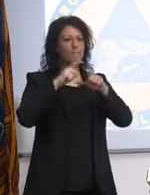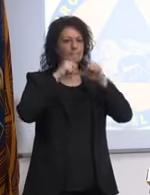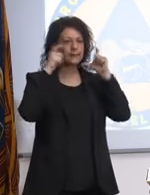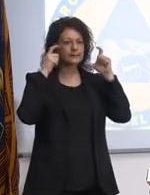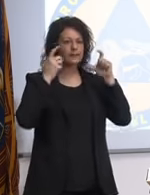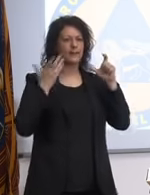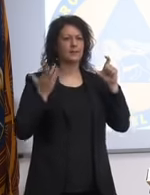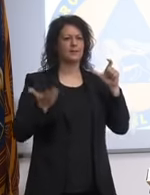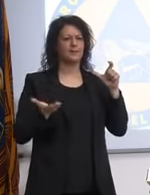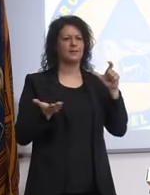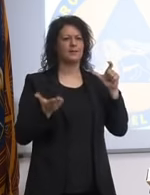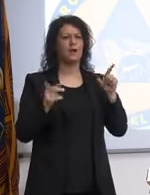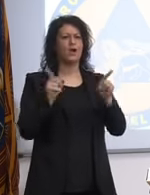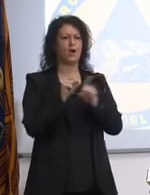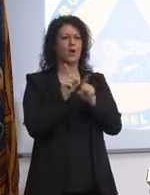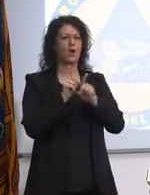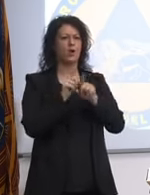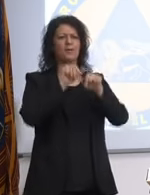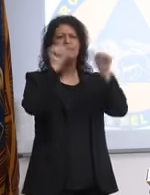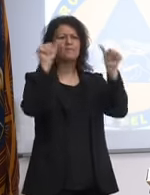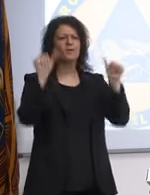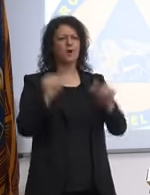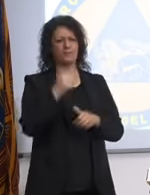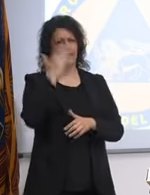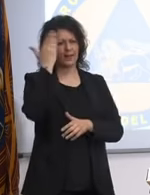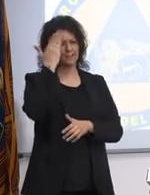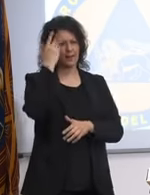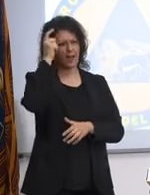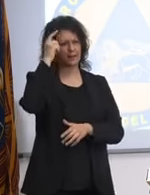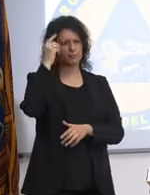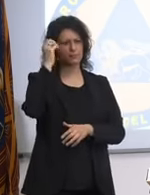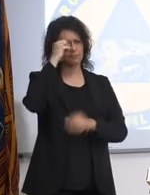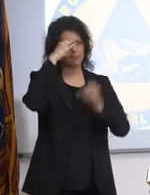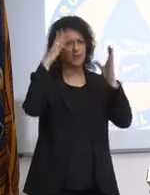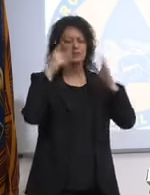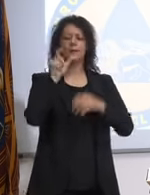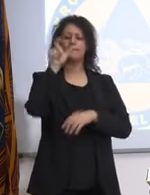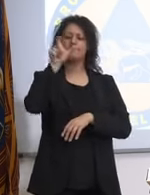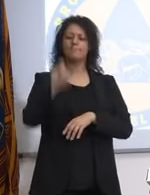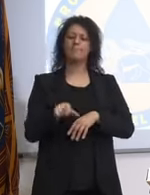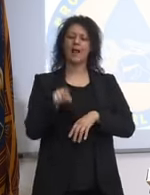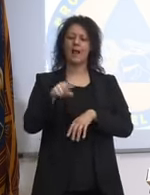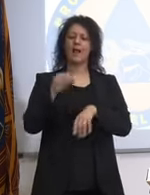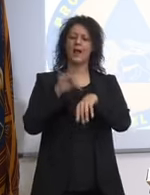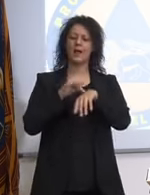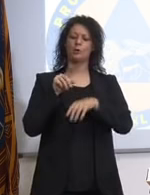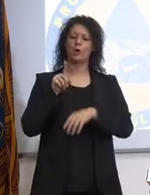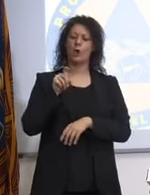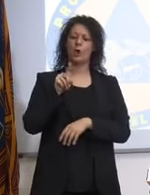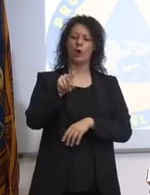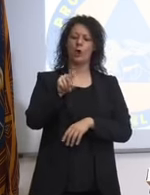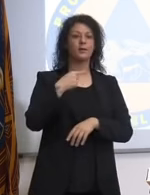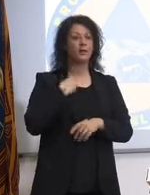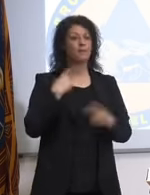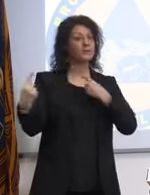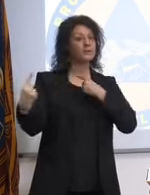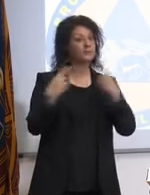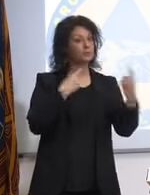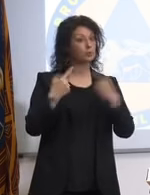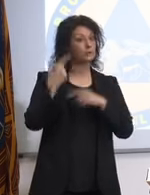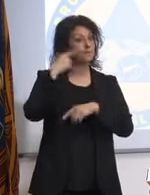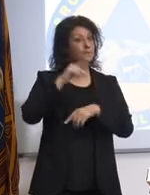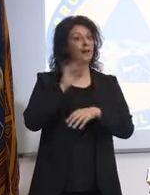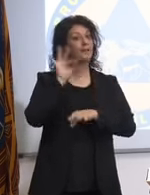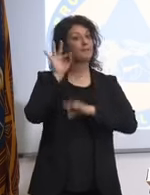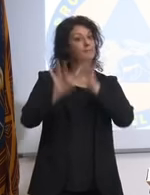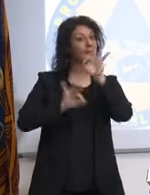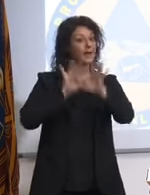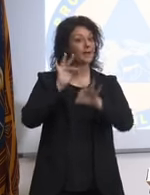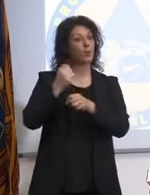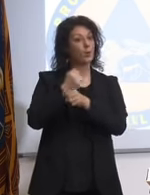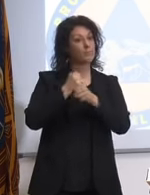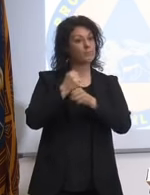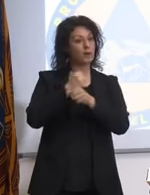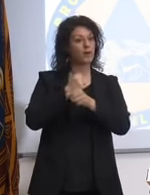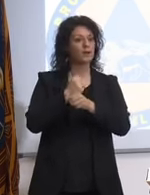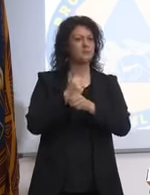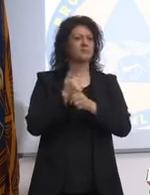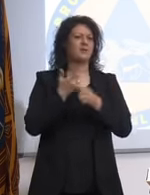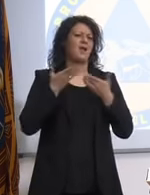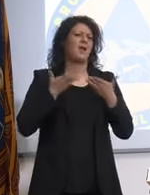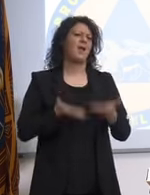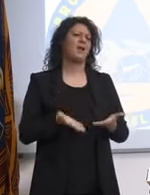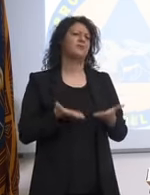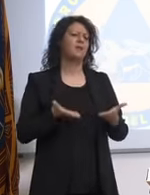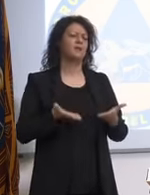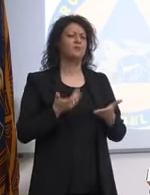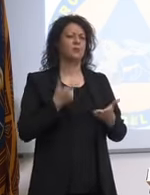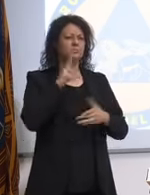malato oncologico dell'uso dei farmaci salvavita, cioè non ha nessun senso fare questi discorsi. Me lo dico